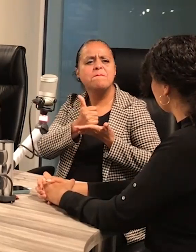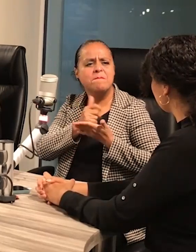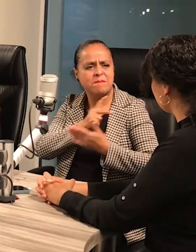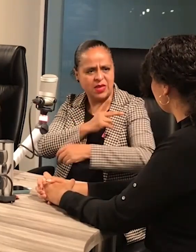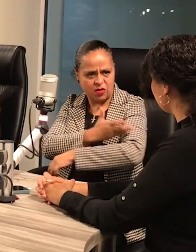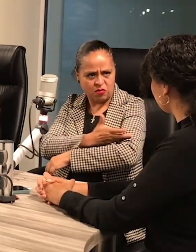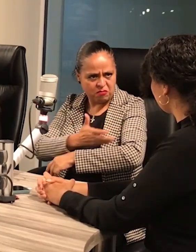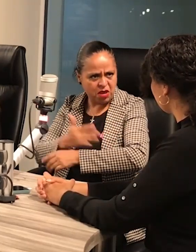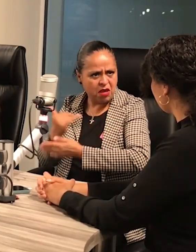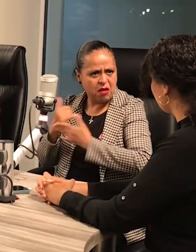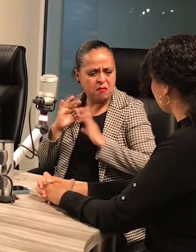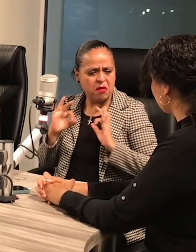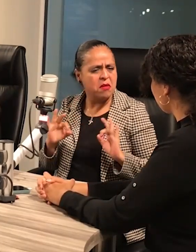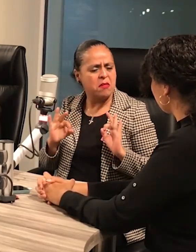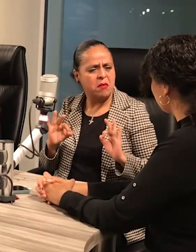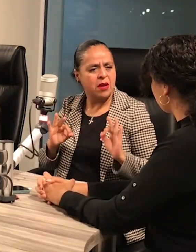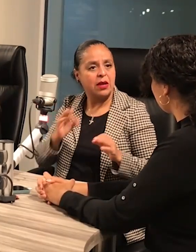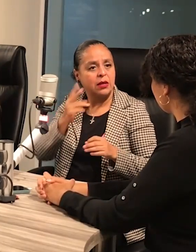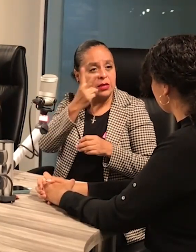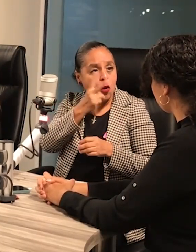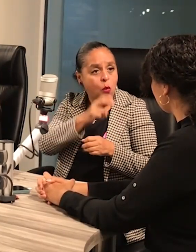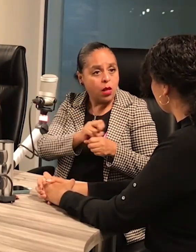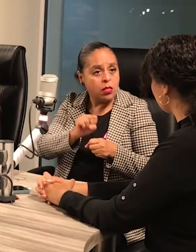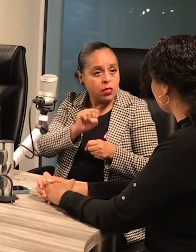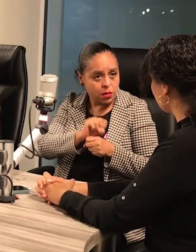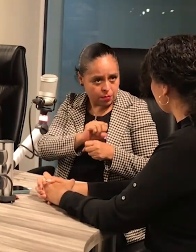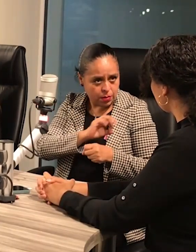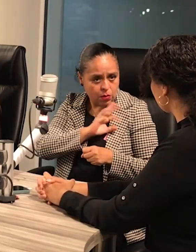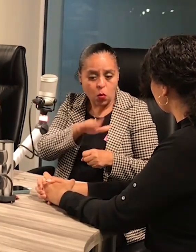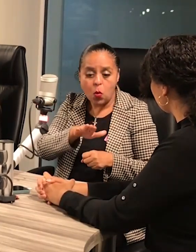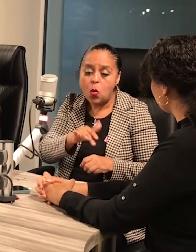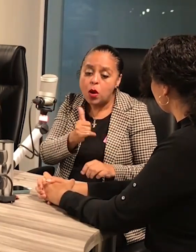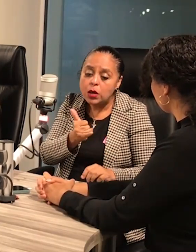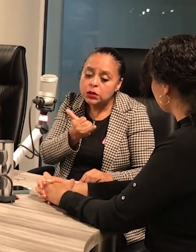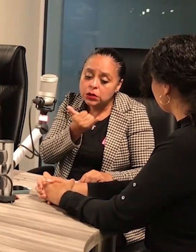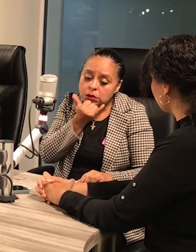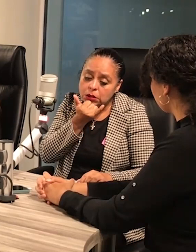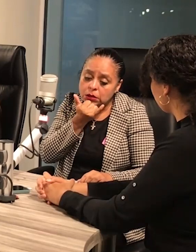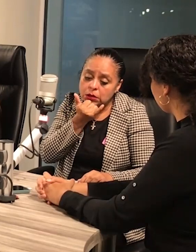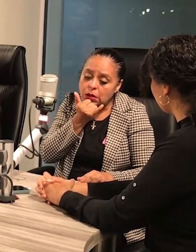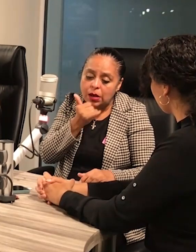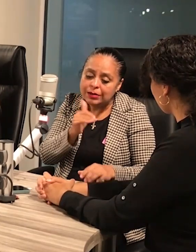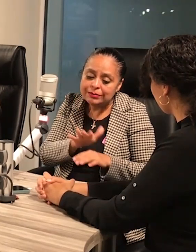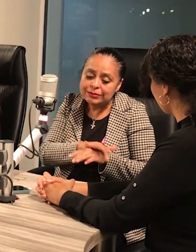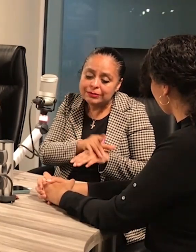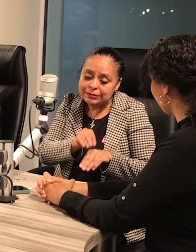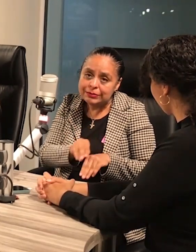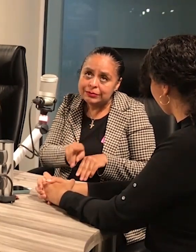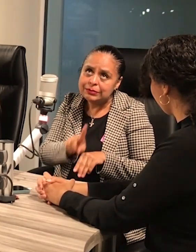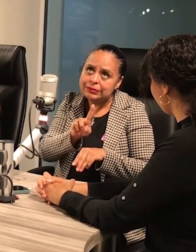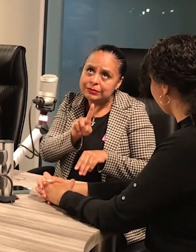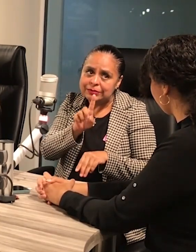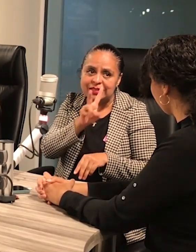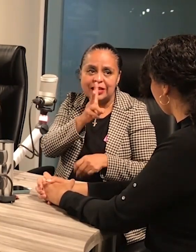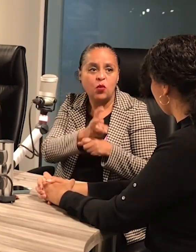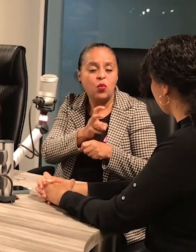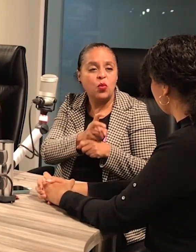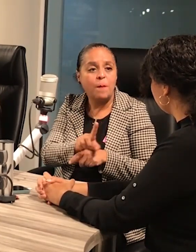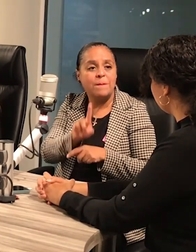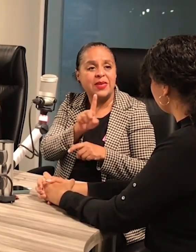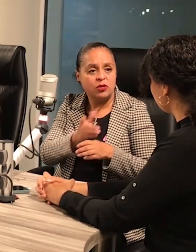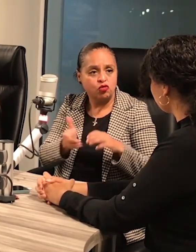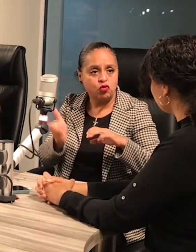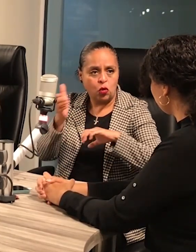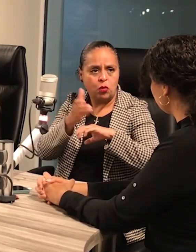compañeros, ¿no? A la segunda semana, literal, me dijeron, no, Shikani, tu salón se encuentra en el segundo piso.